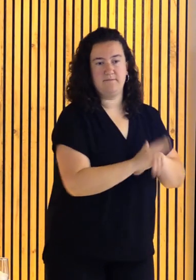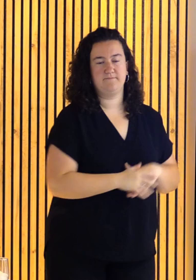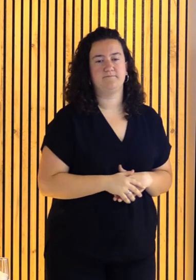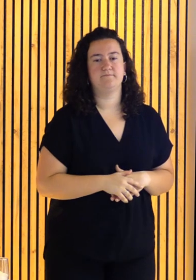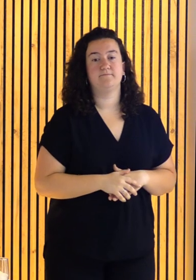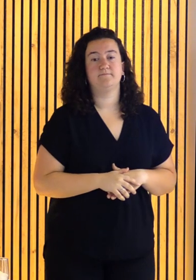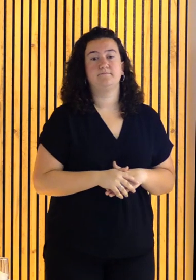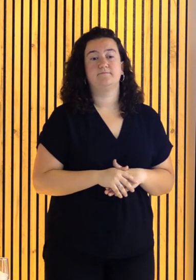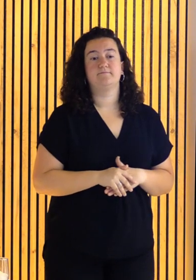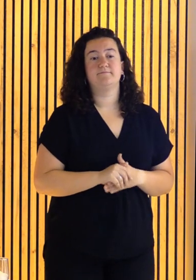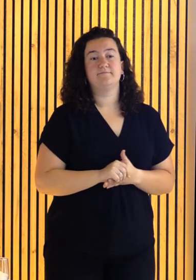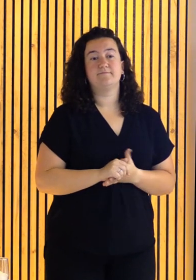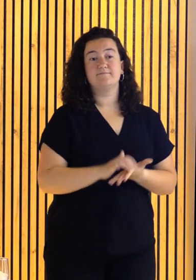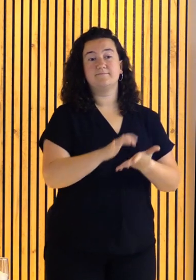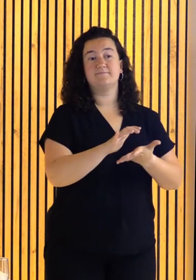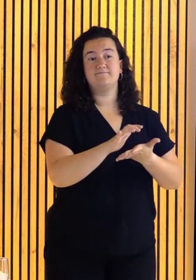idatziak